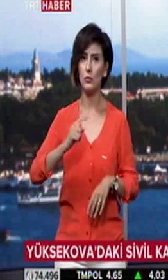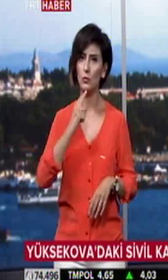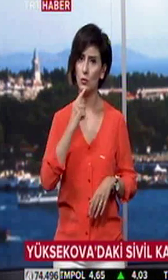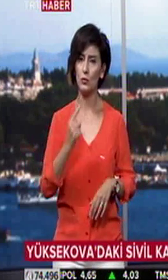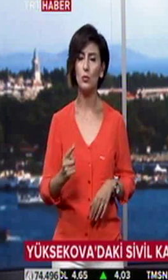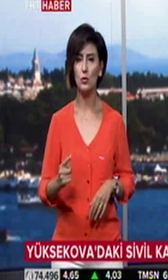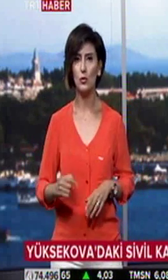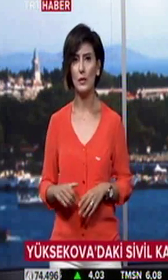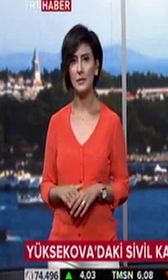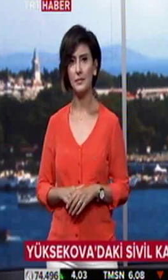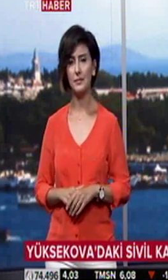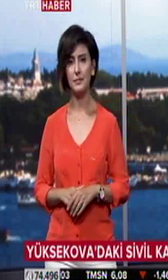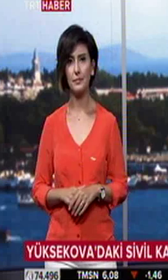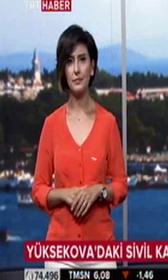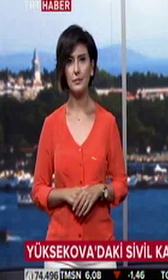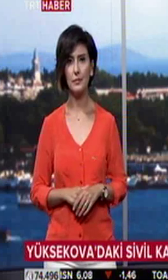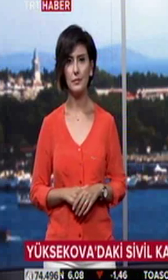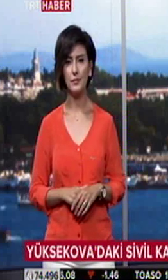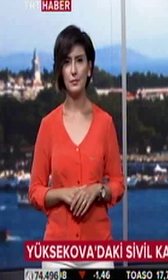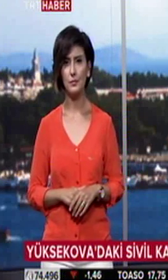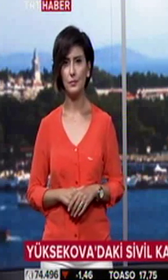tarafından yürütüldüğünü söyledi.